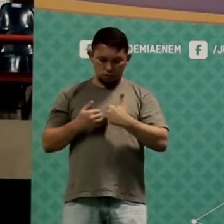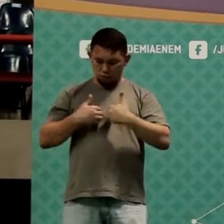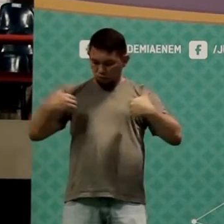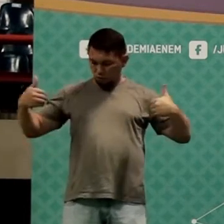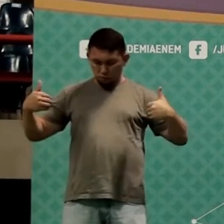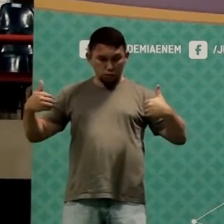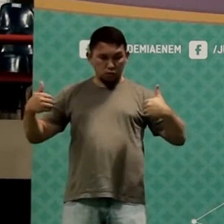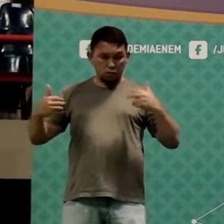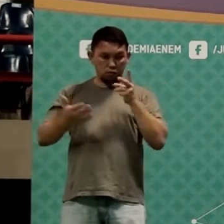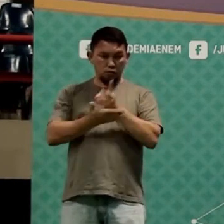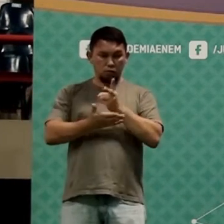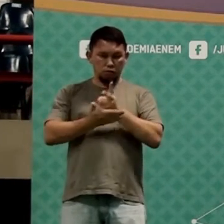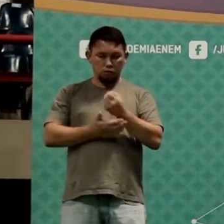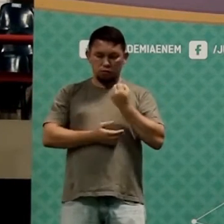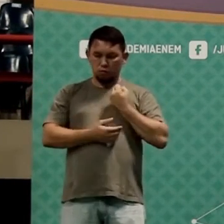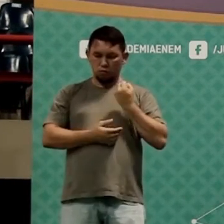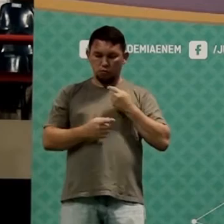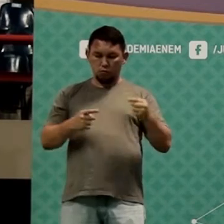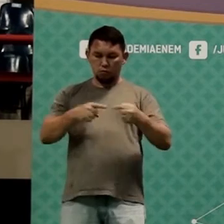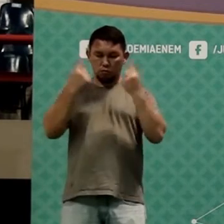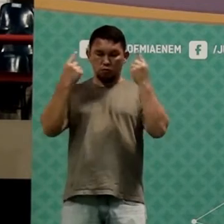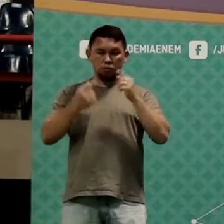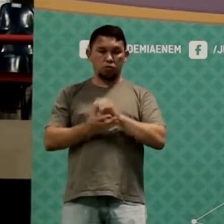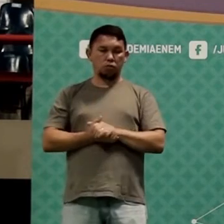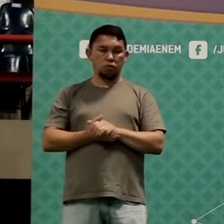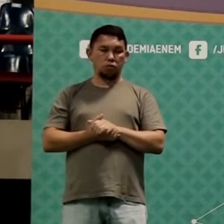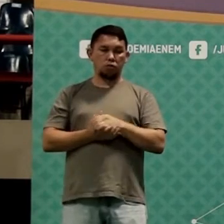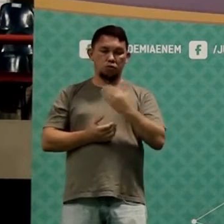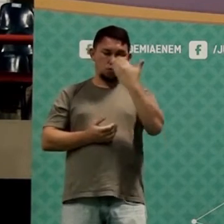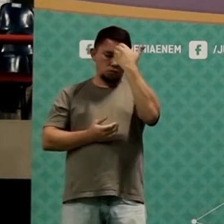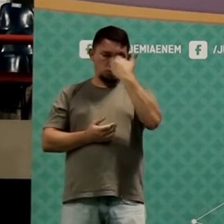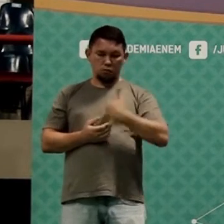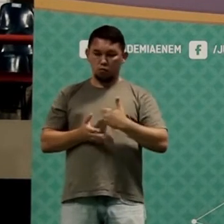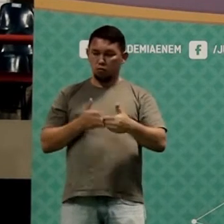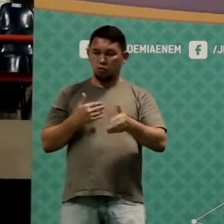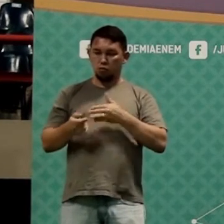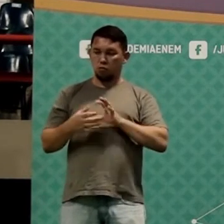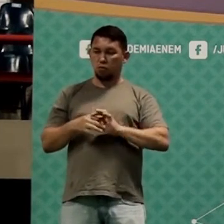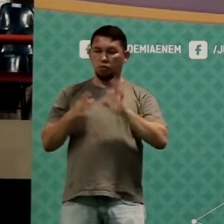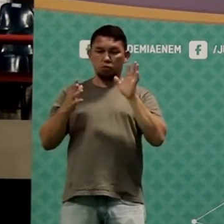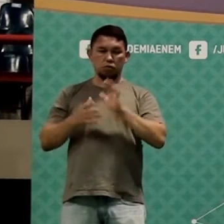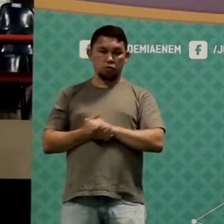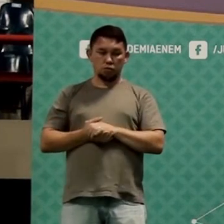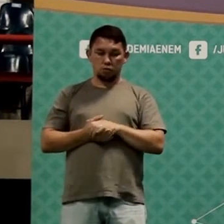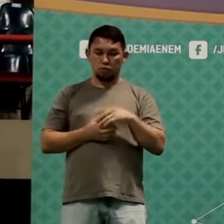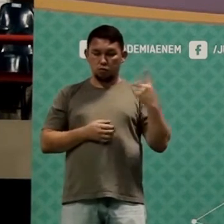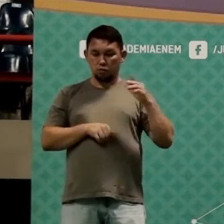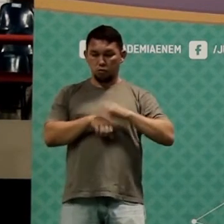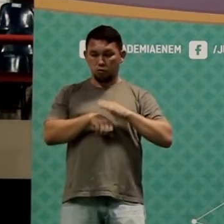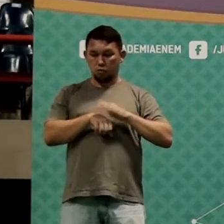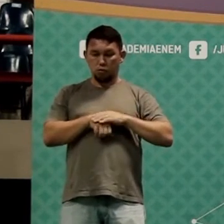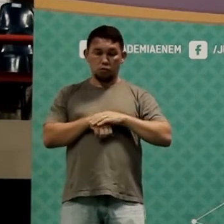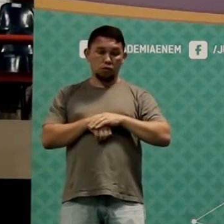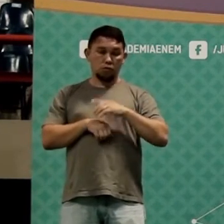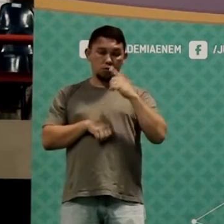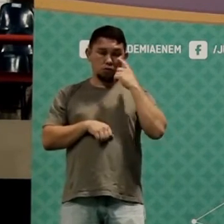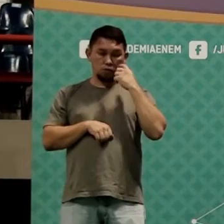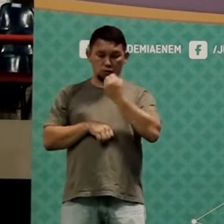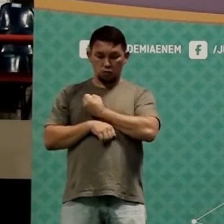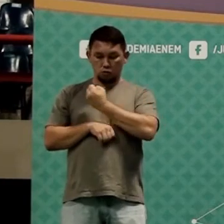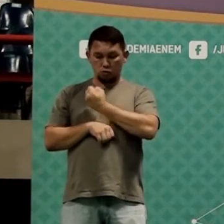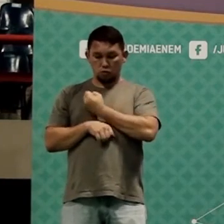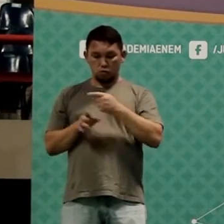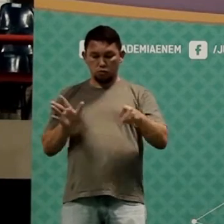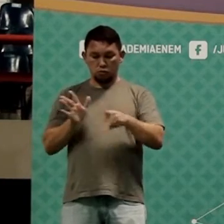esquerdo, sempre dá o mesmo número. Não importa qual é a pessoa. O Leonardo da Vinci chamou esse número de número